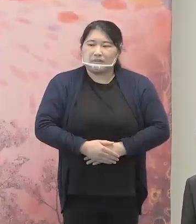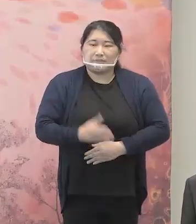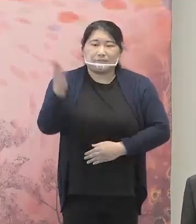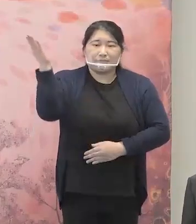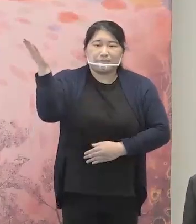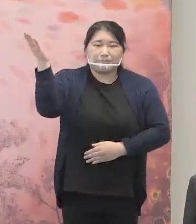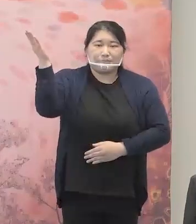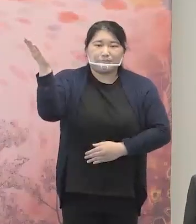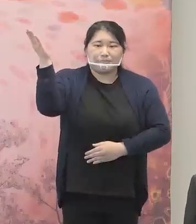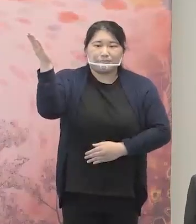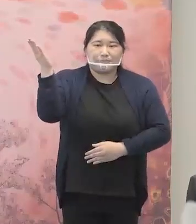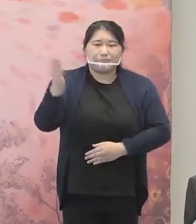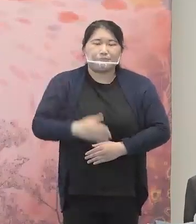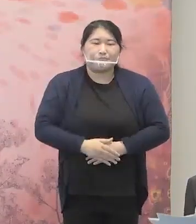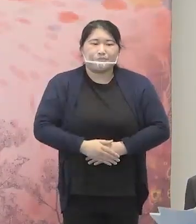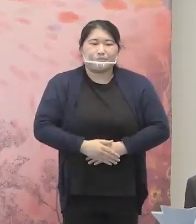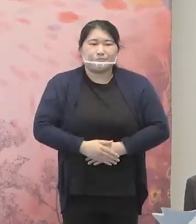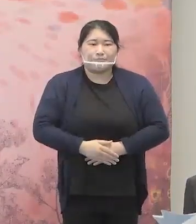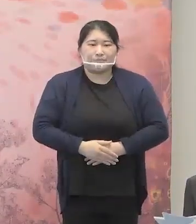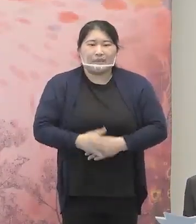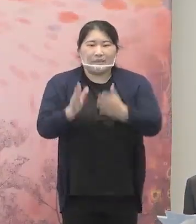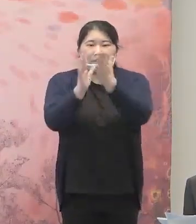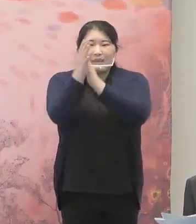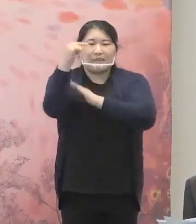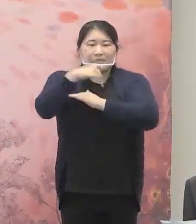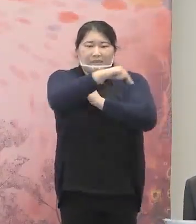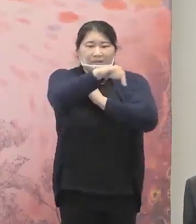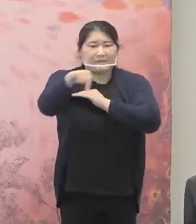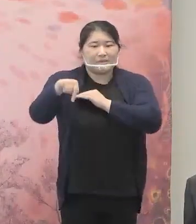上の方にパネルの上の方にも書いてございますが、県内初、